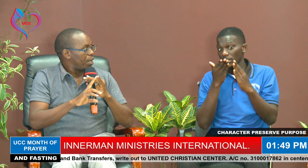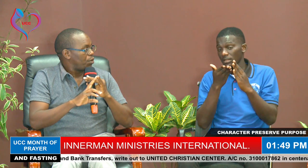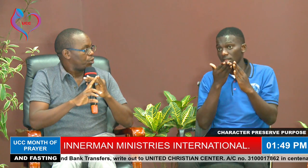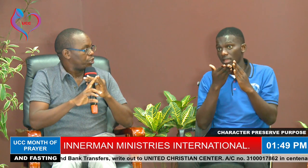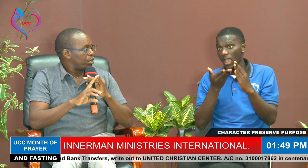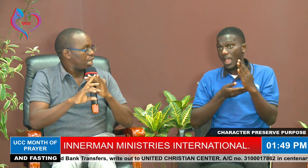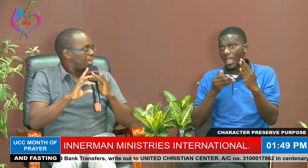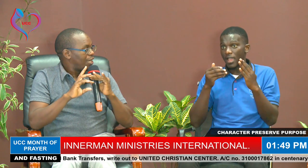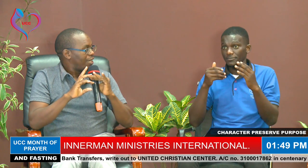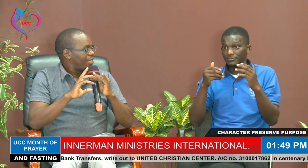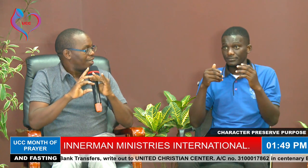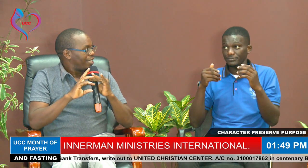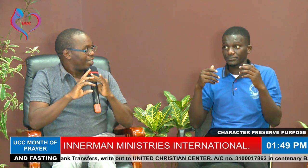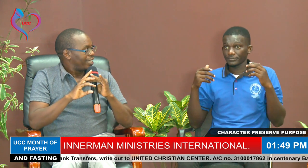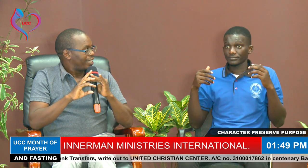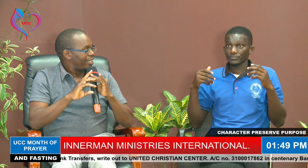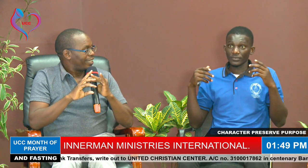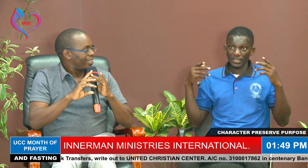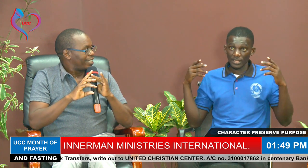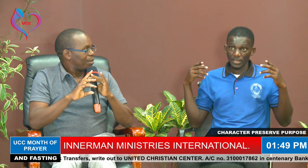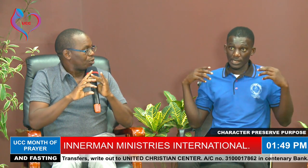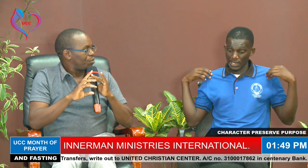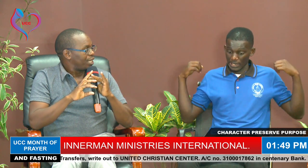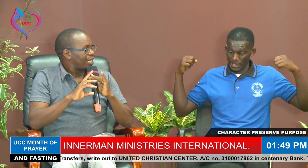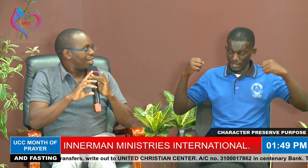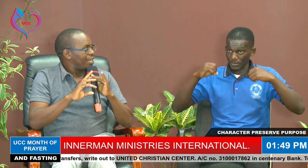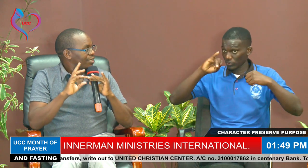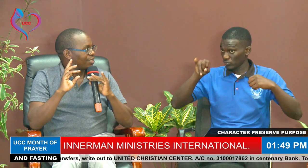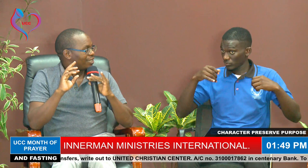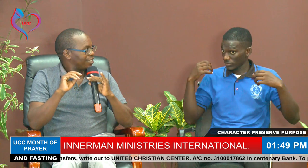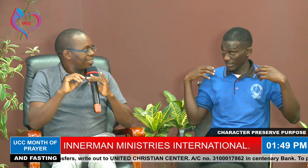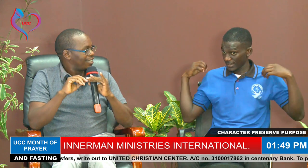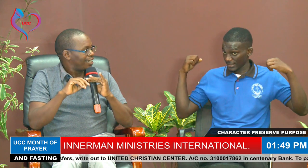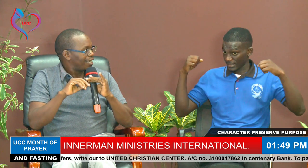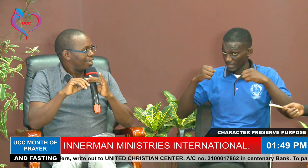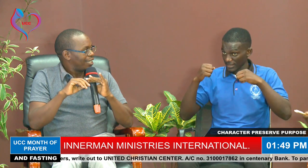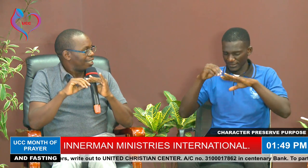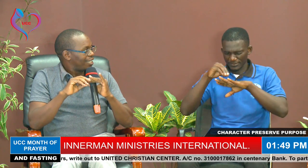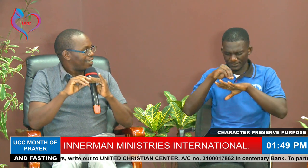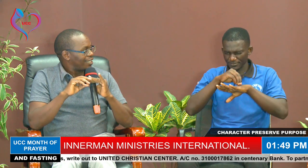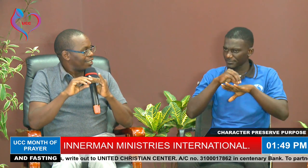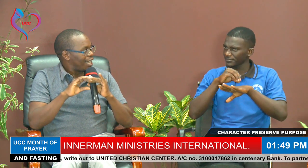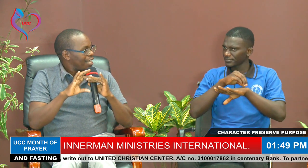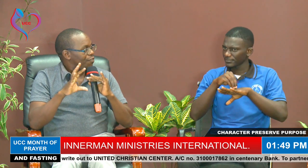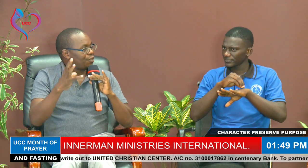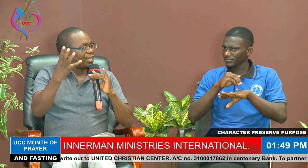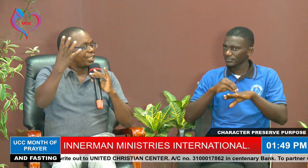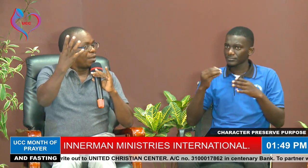ekyambalo okijukira a garment of many colors. Okay, obagenda okumusulira eri ayafuna